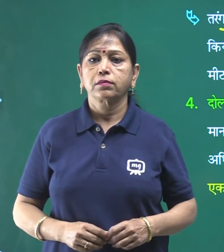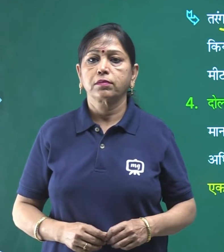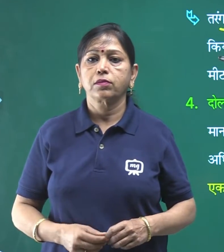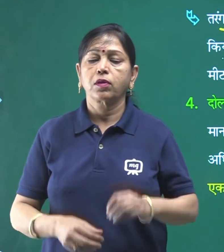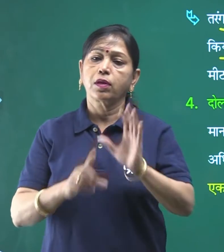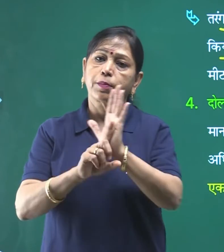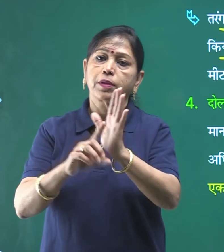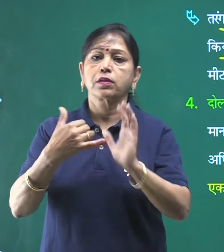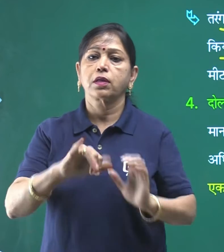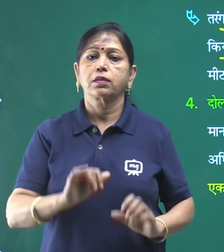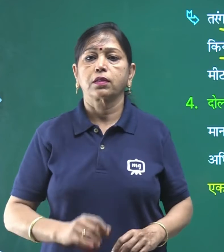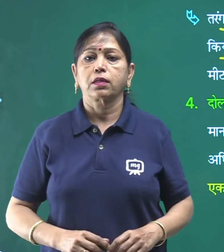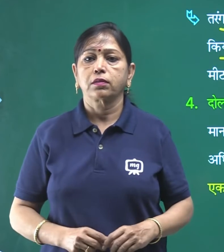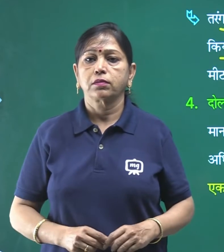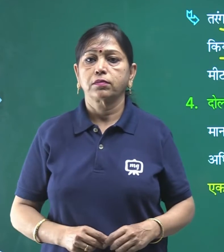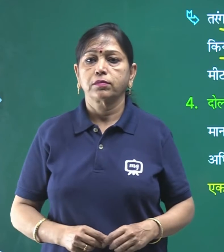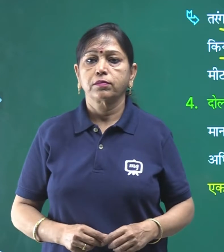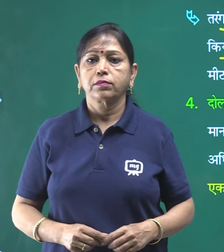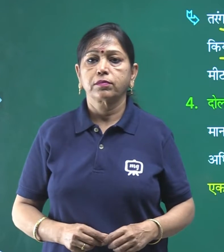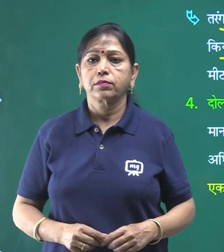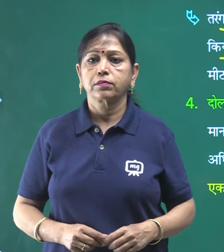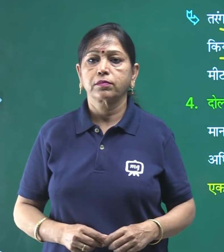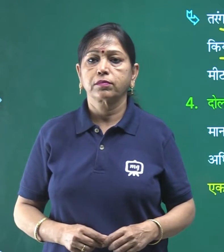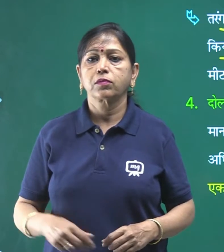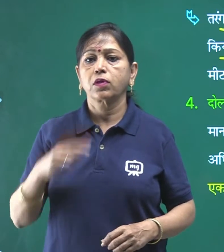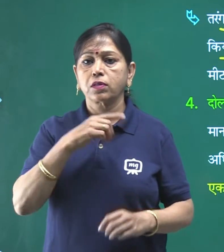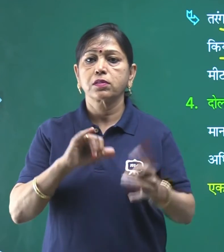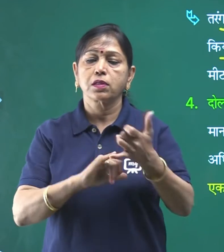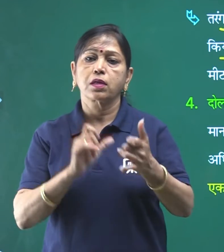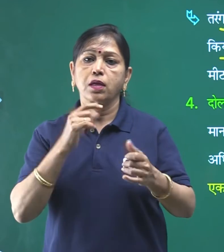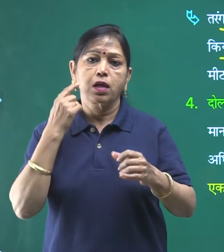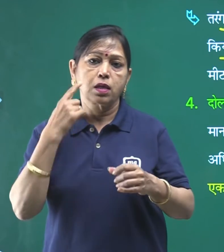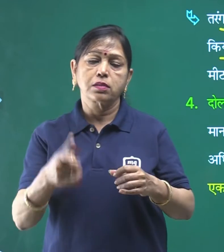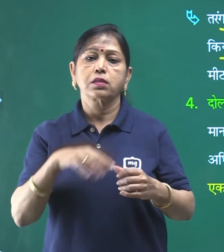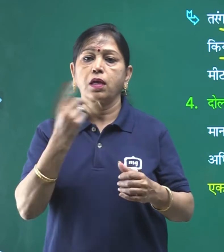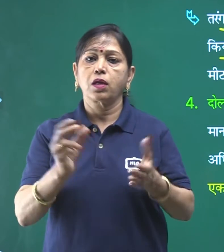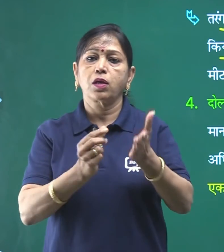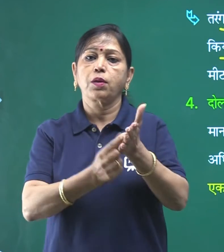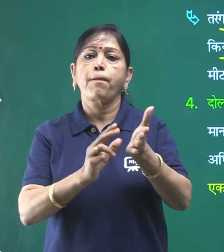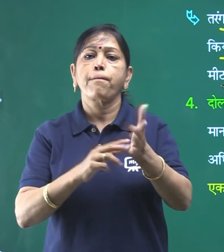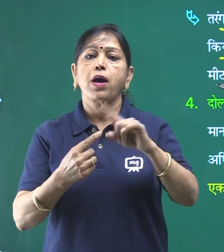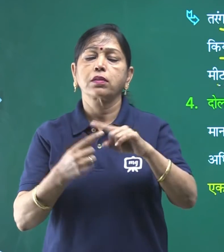निरूपित किया जाता है। इसका एसआई मात्रक